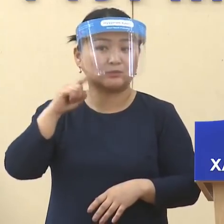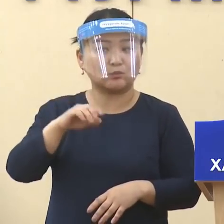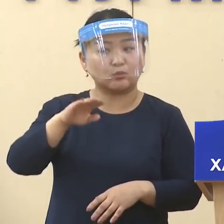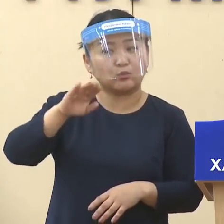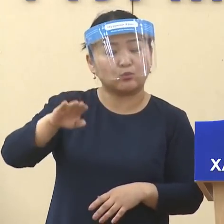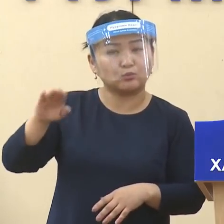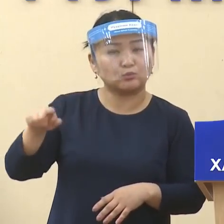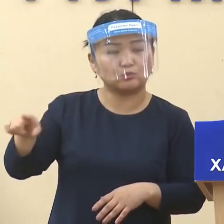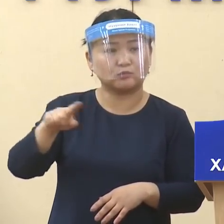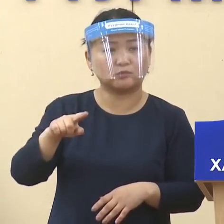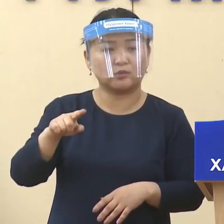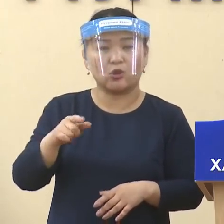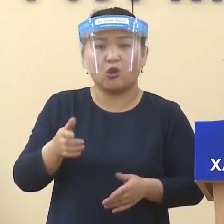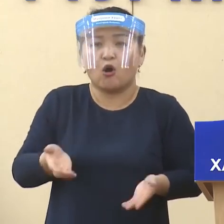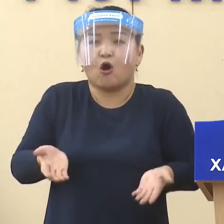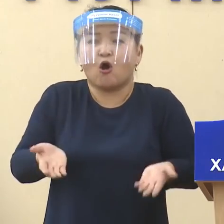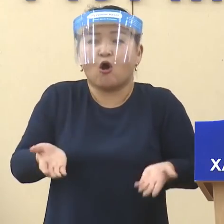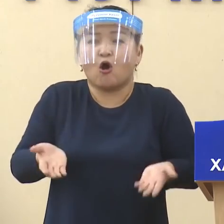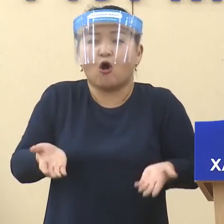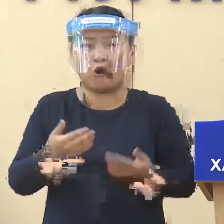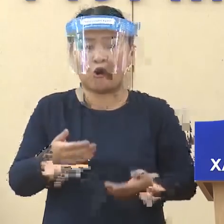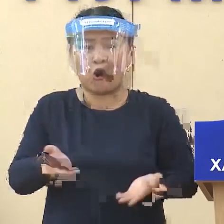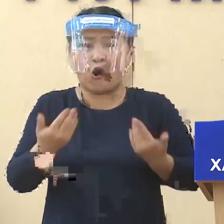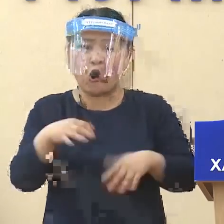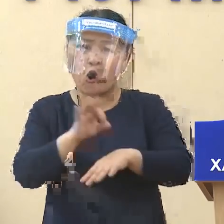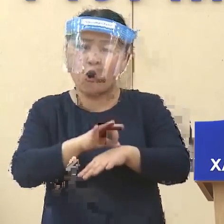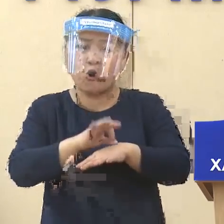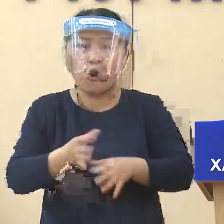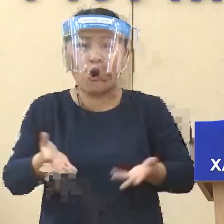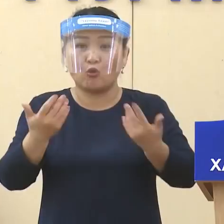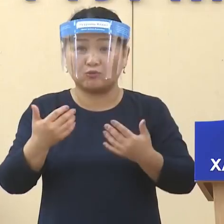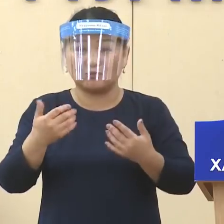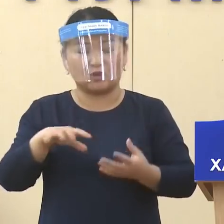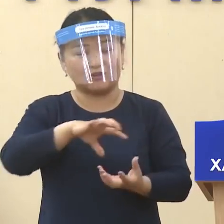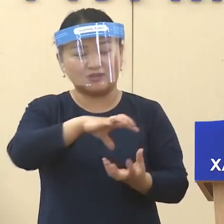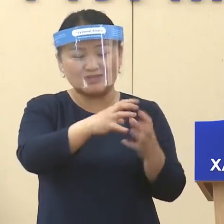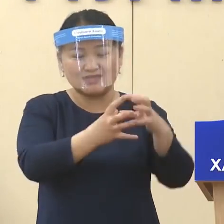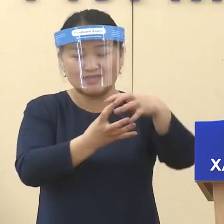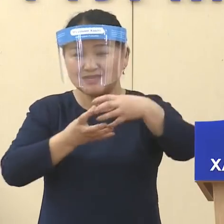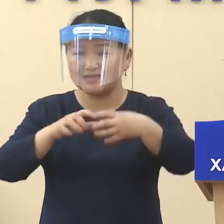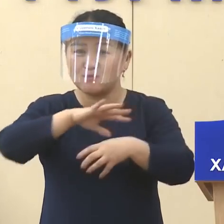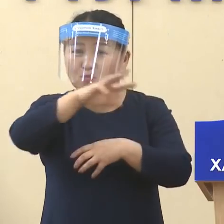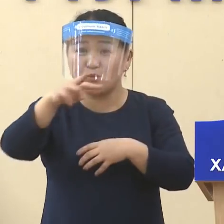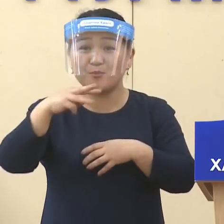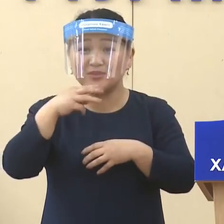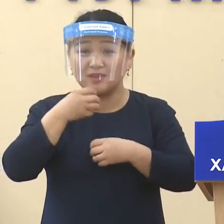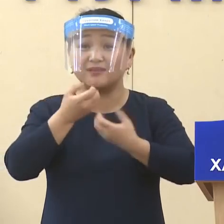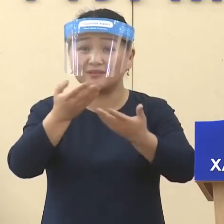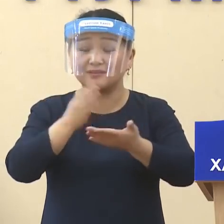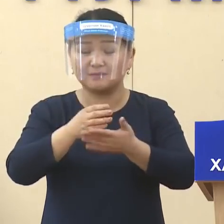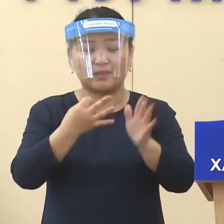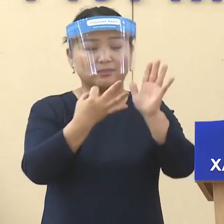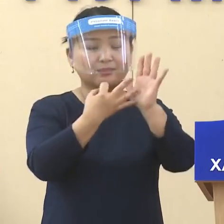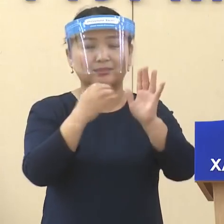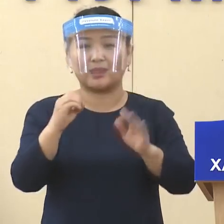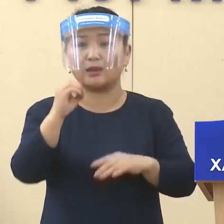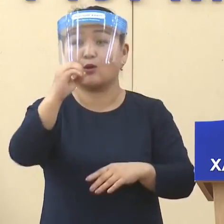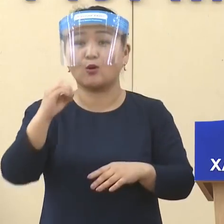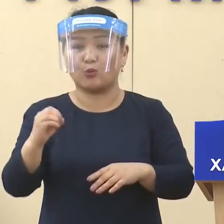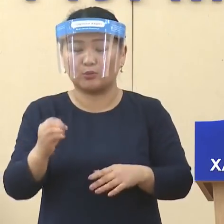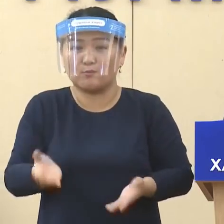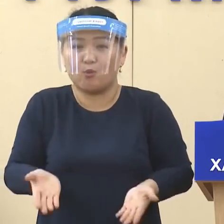хөнгөн хэлбэр гэж байгаа тийм. Ер нь дэлхийд дээр яригдаад мэдээлэгдээд байгаа нь 80% нь хөнгөн хэлбэртэй байна